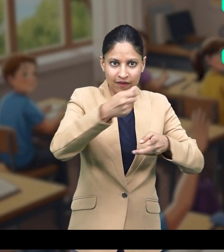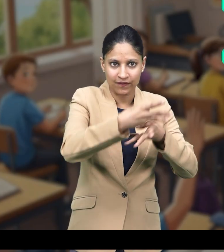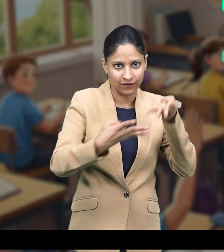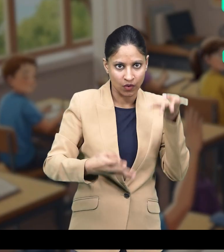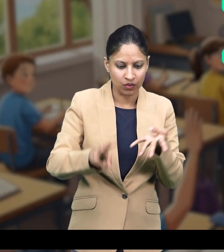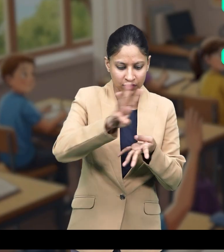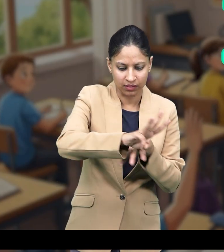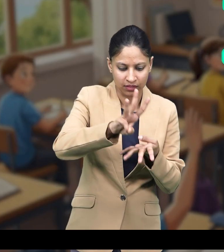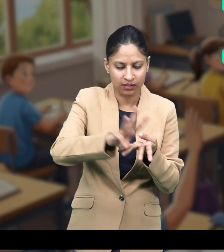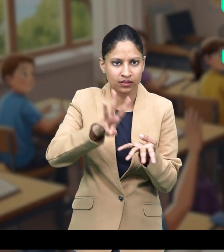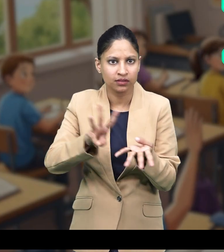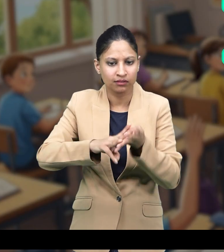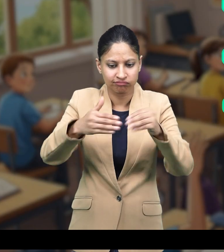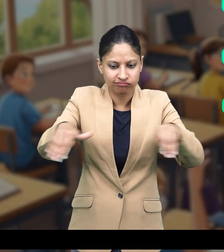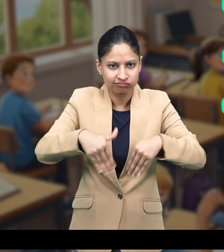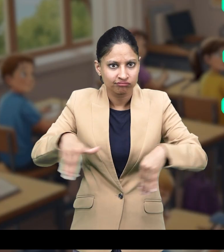3च्या 4 ओळी,